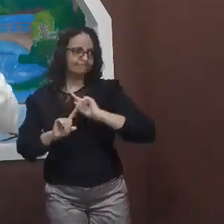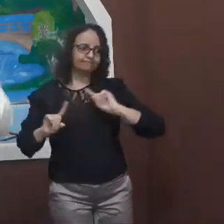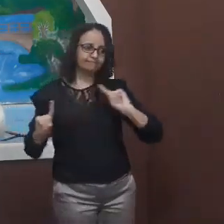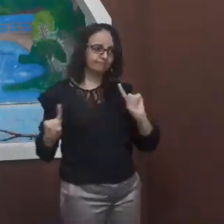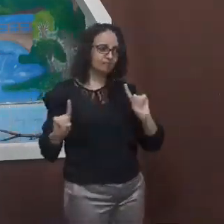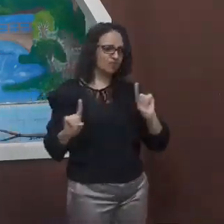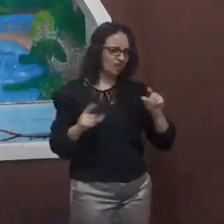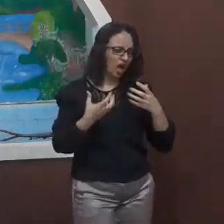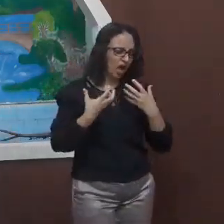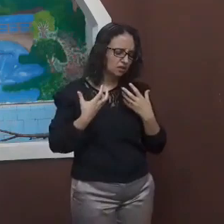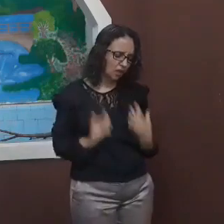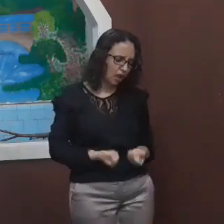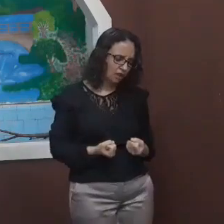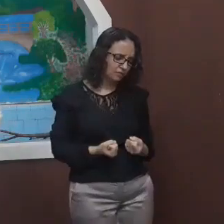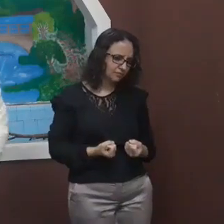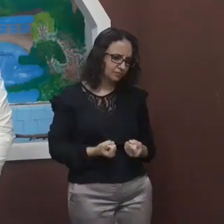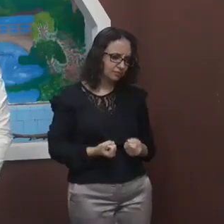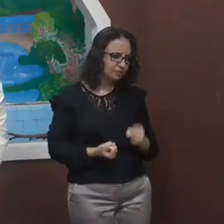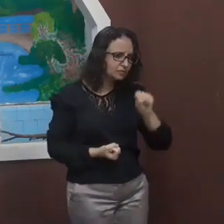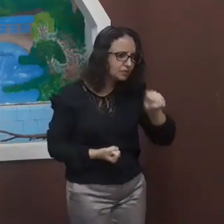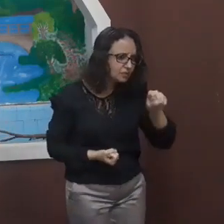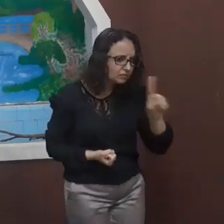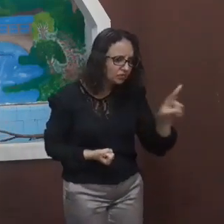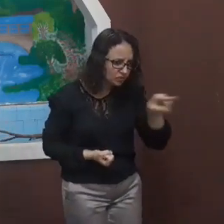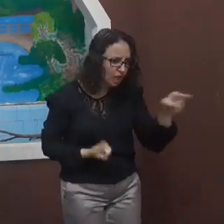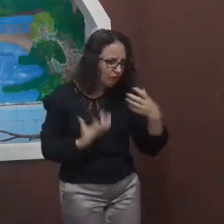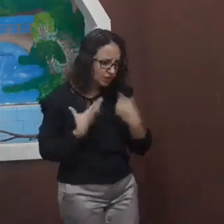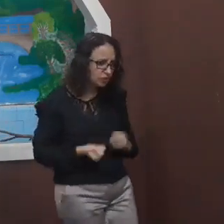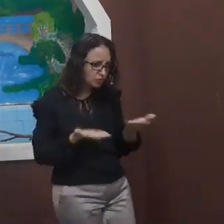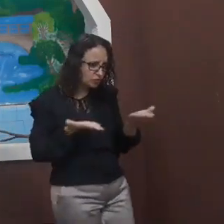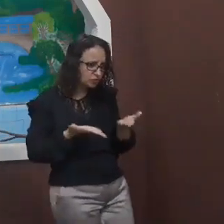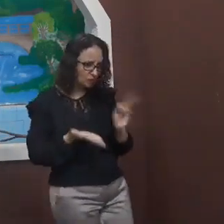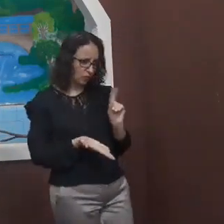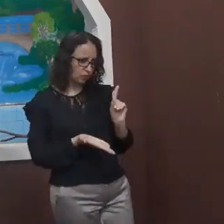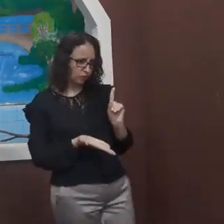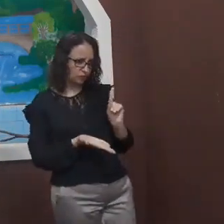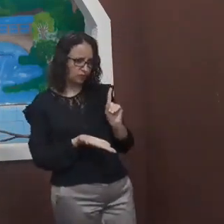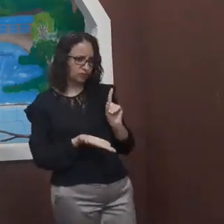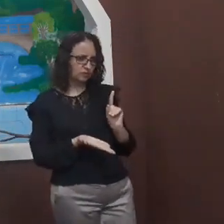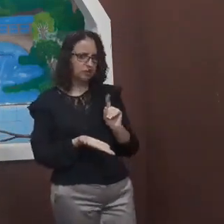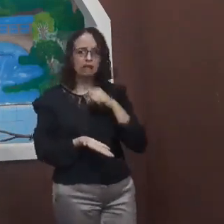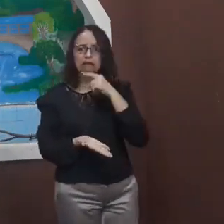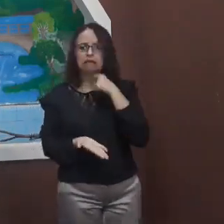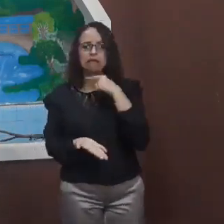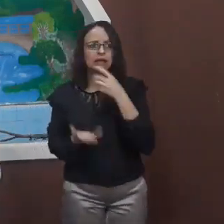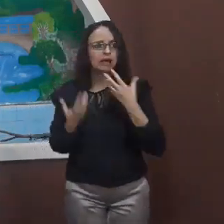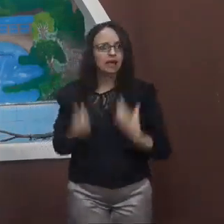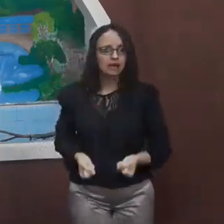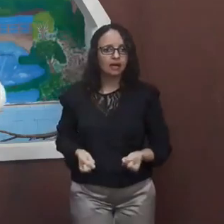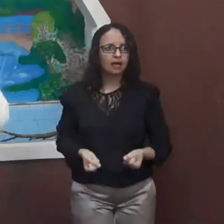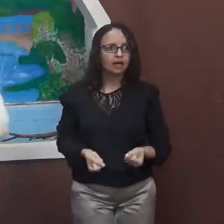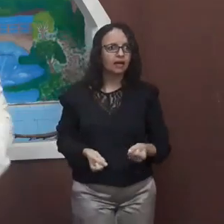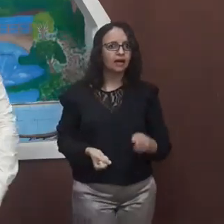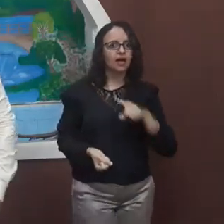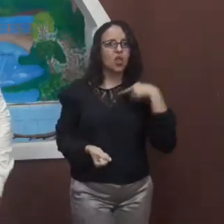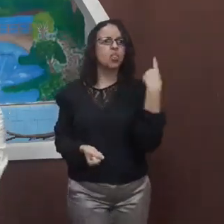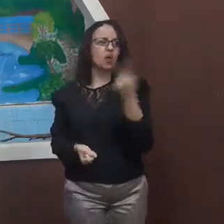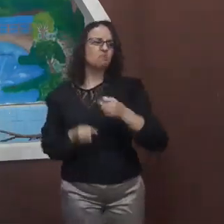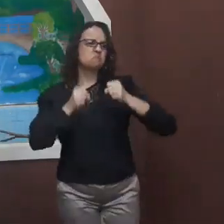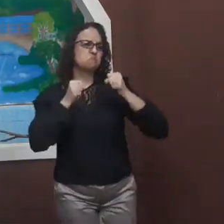Está cansado, irmão? Alguém que está cansado? Não? Ninguém está cansado? Então a gente pode continuar até